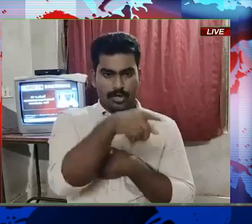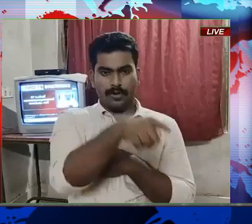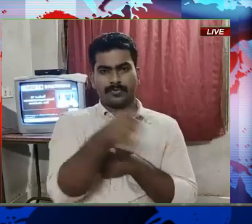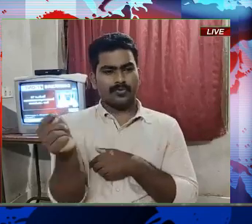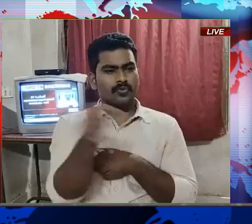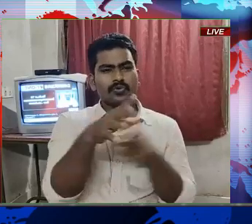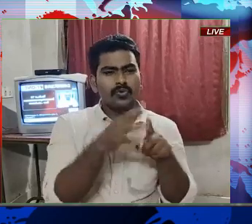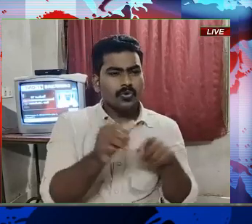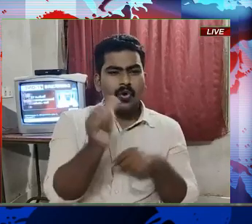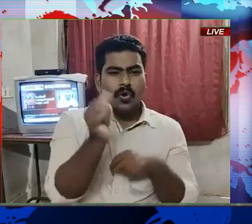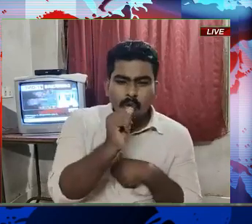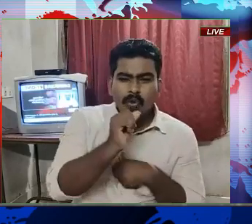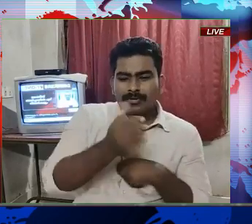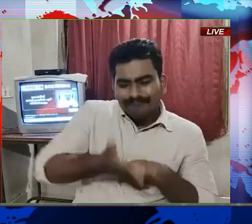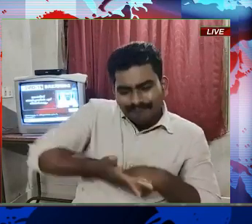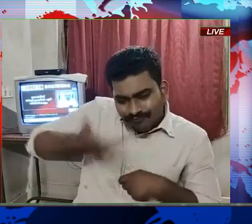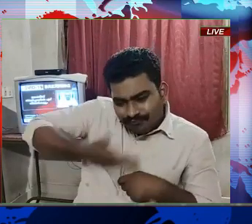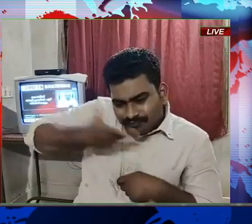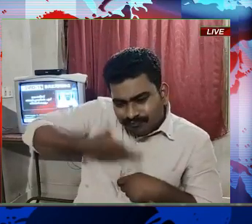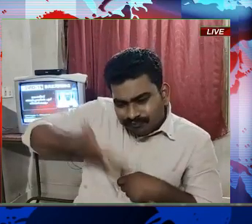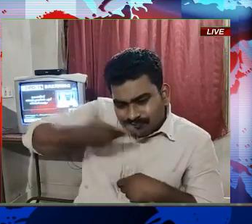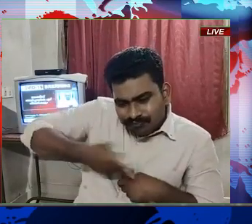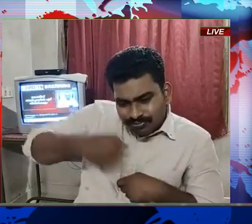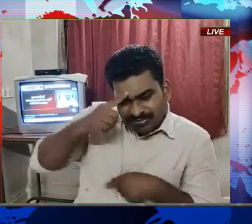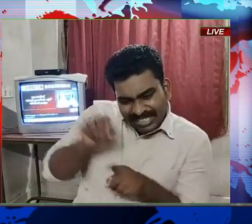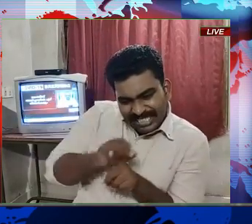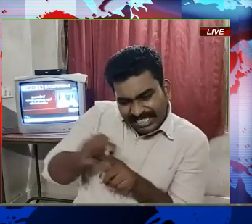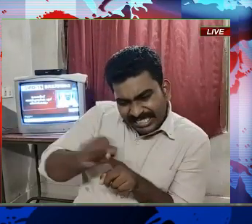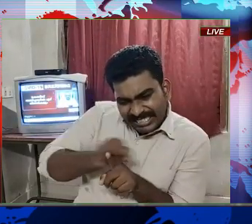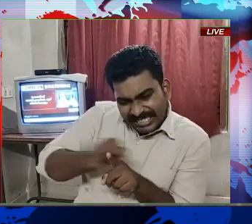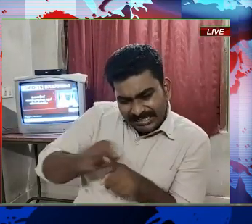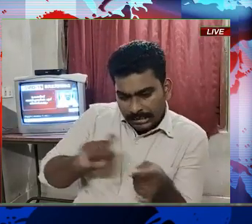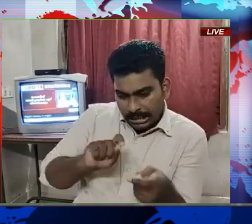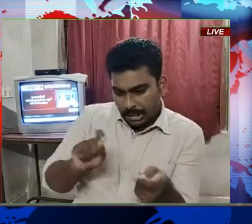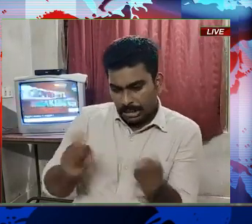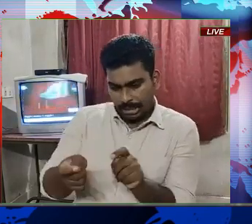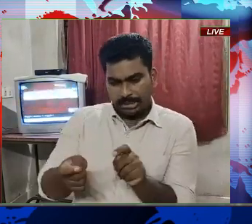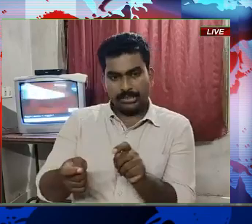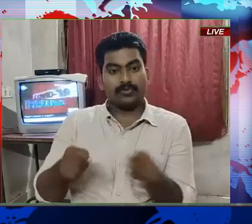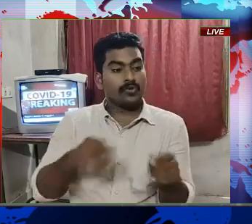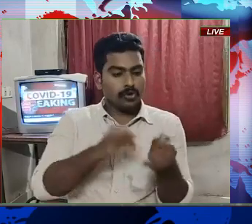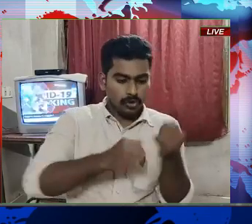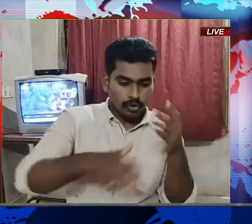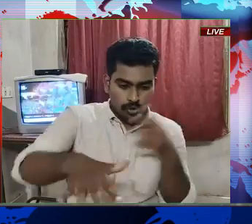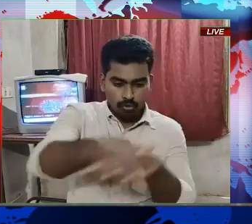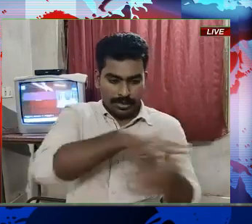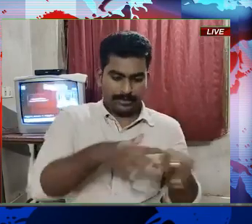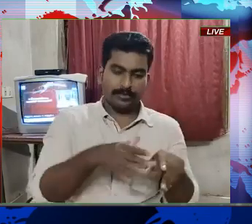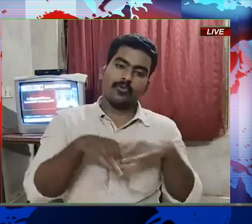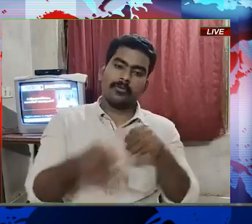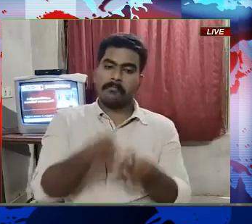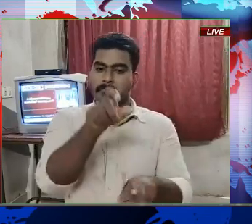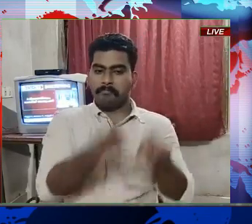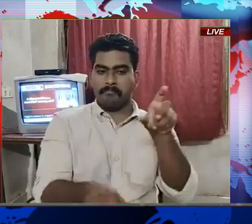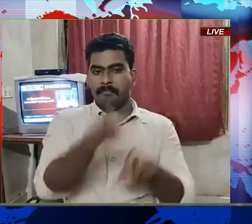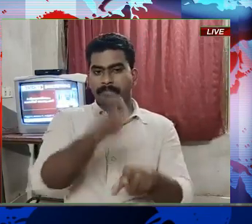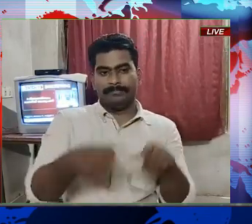91 സ്ഥാപനങ്ങൾക്കെതിരെ നടപടിക്ക് ശുപാർശ ചെയ്തിട്ടുണ്ട്.